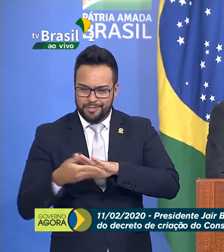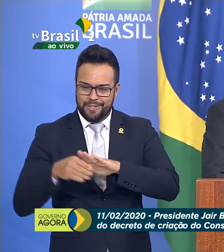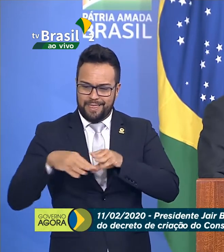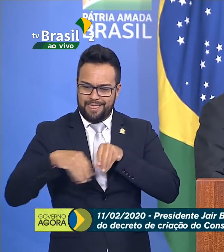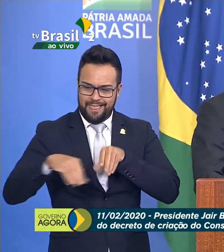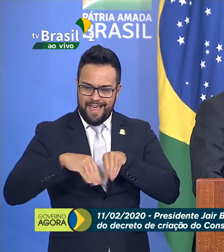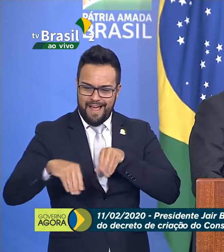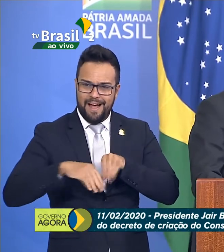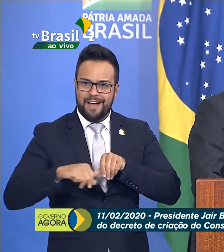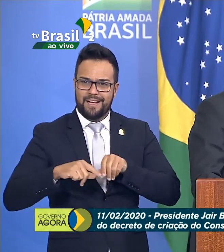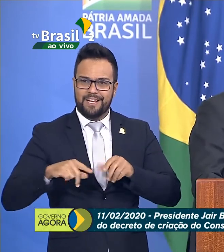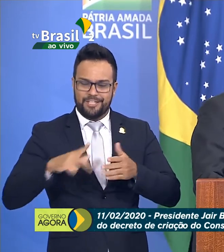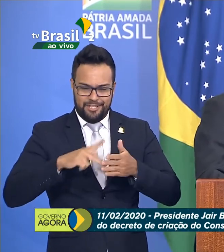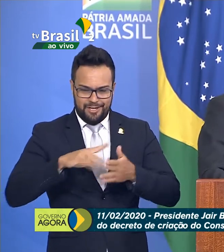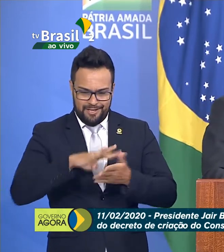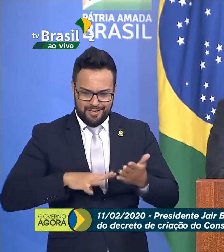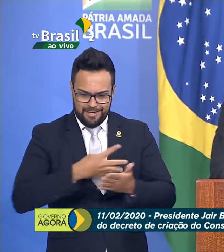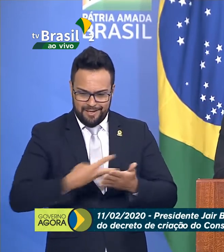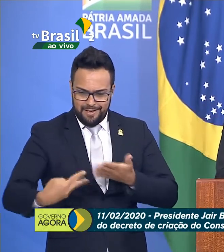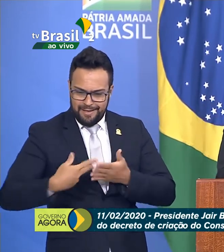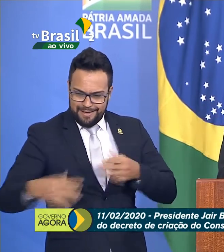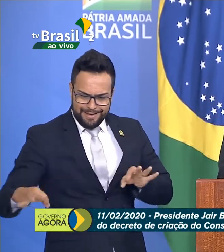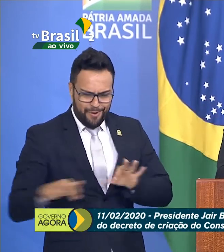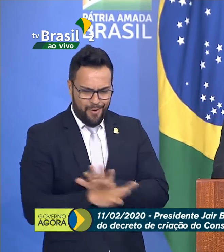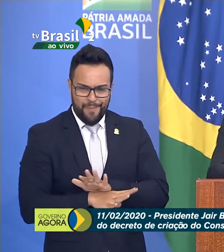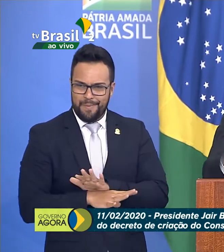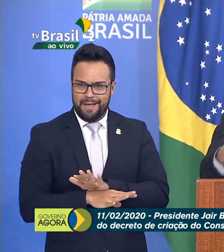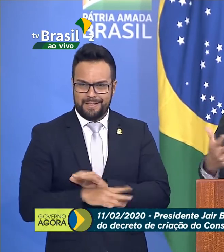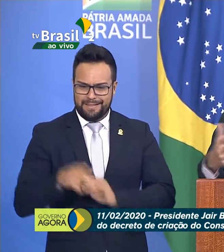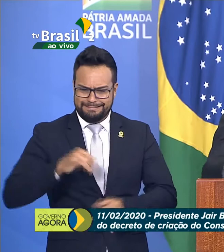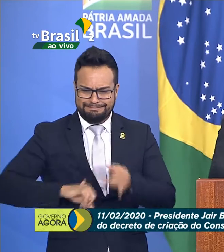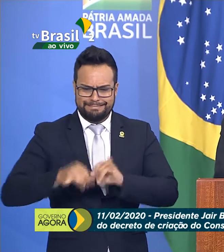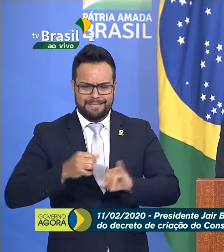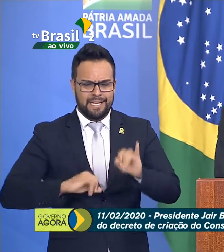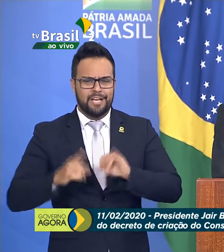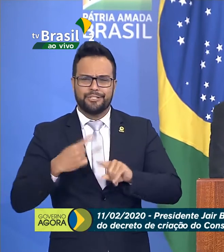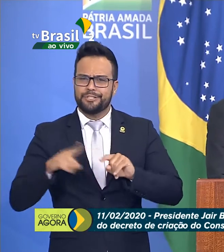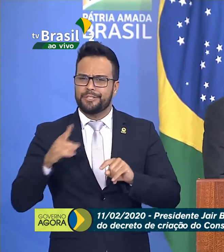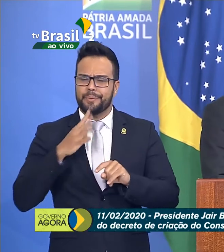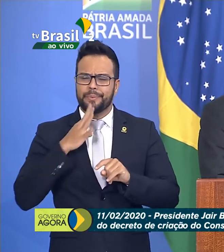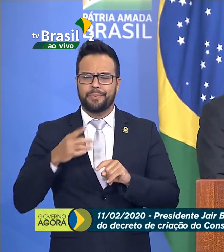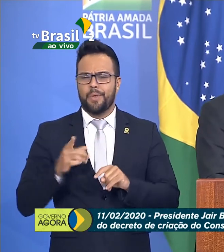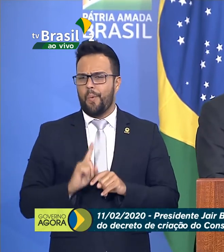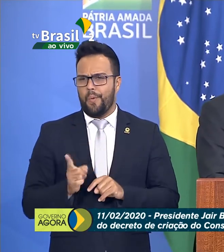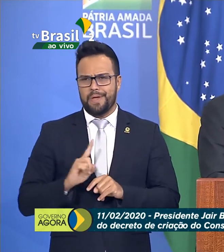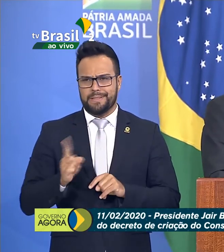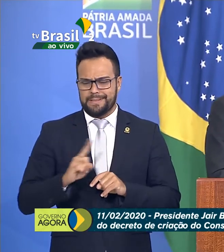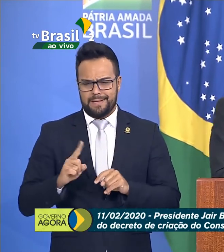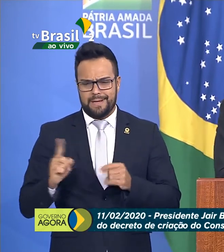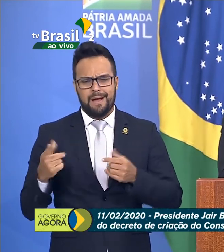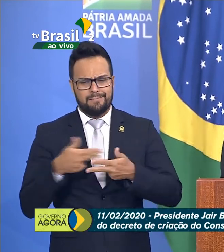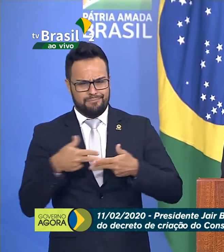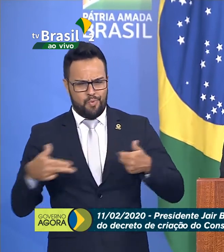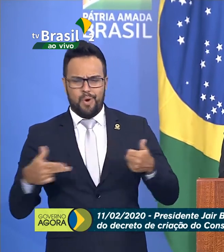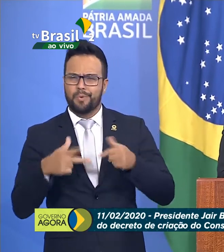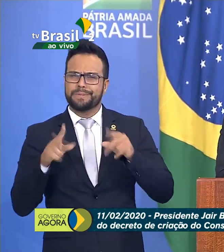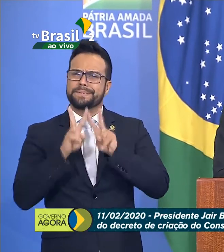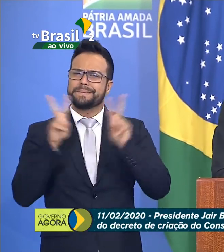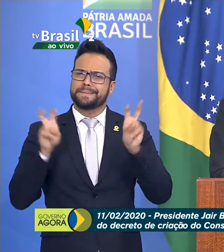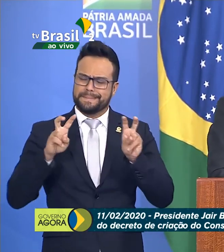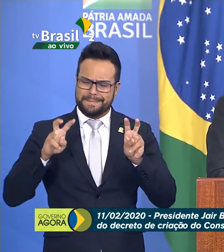tabela periódica completa. Até coisa que desconhecíamos naquela época.